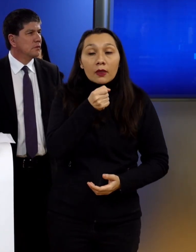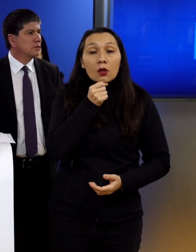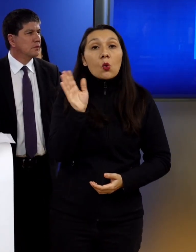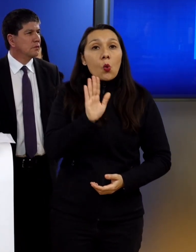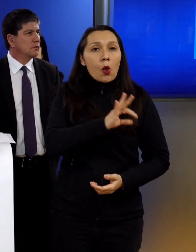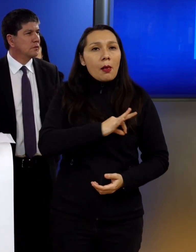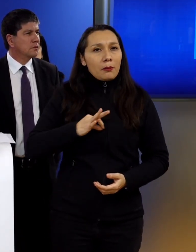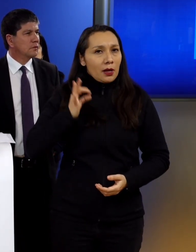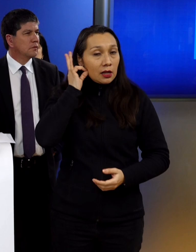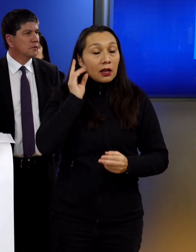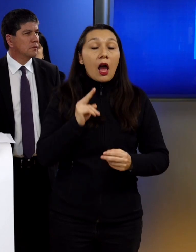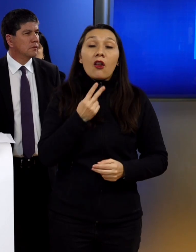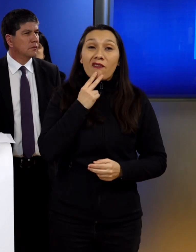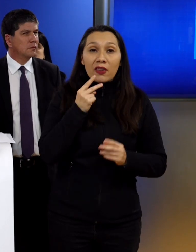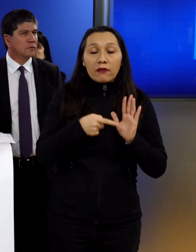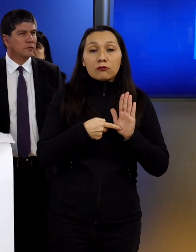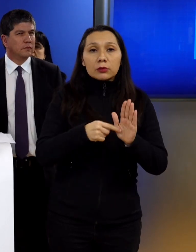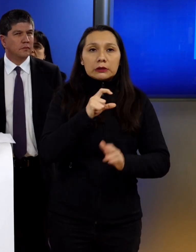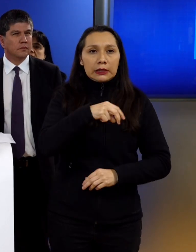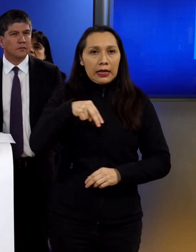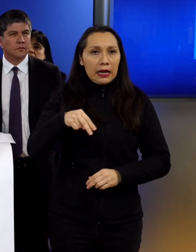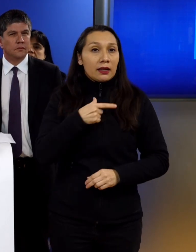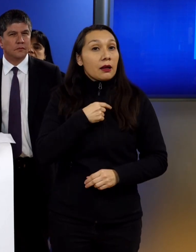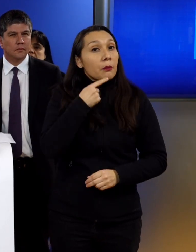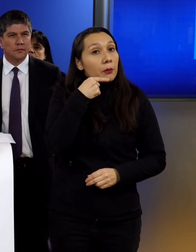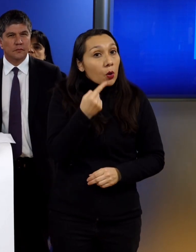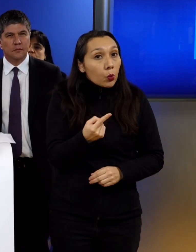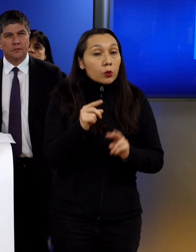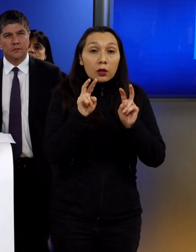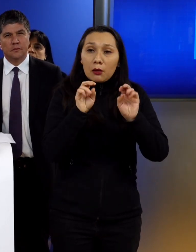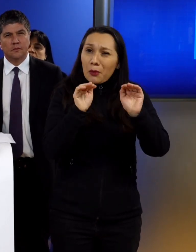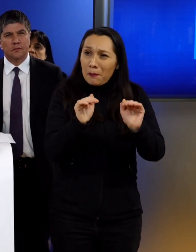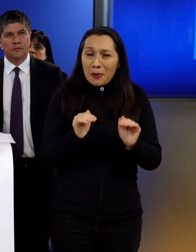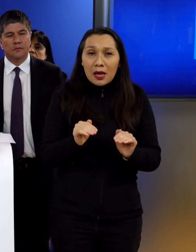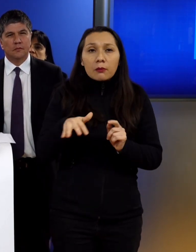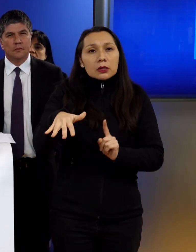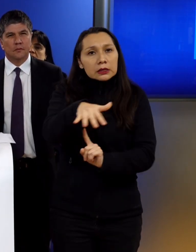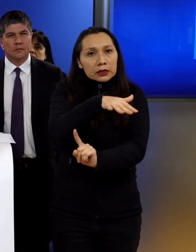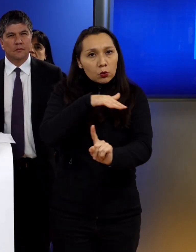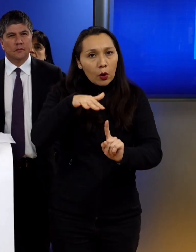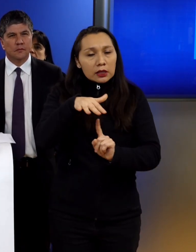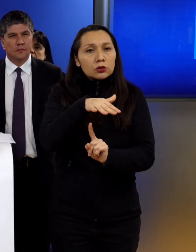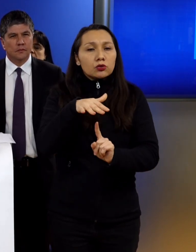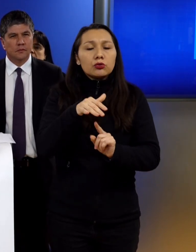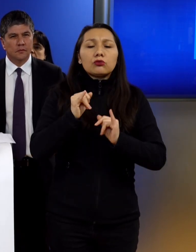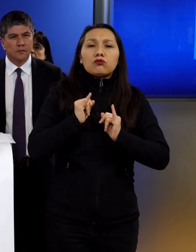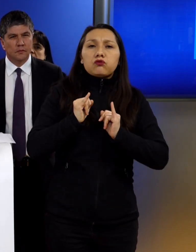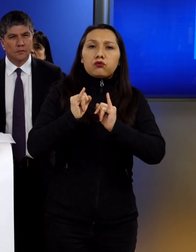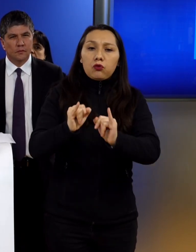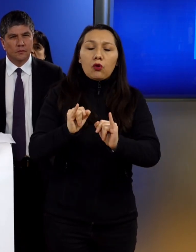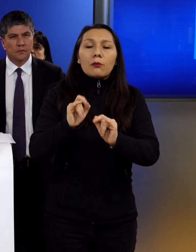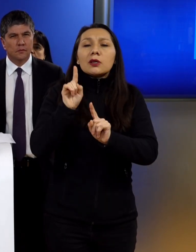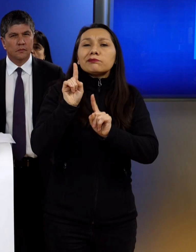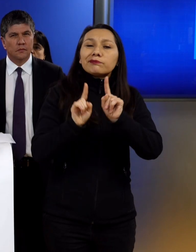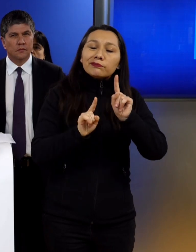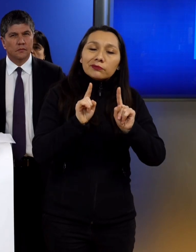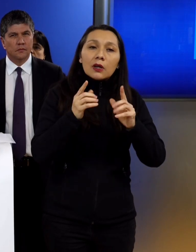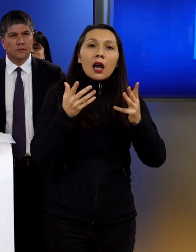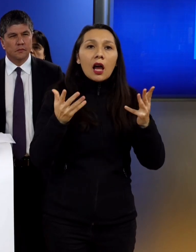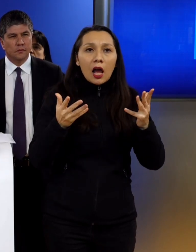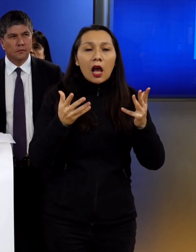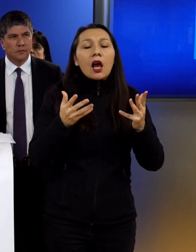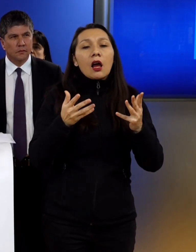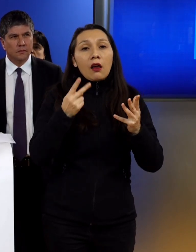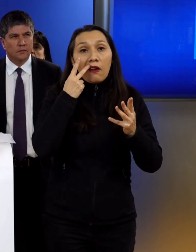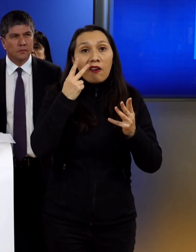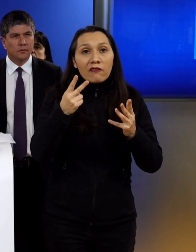Ministra, muy sí. Buen día. Estamos en vivo para CNN. Quería preguntarle a propósito de lo mismo, de la situación. Se han reportado ciertas